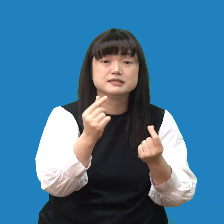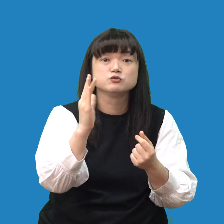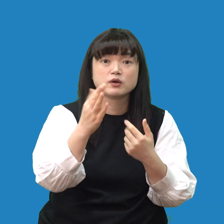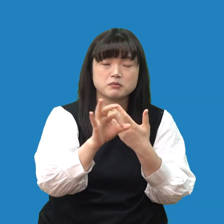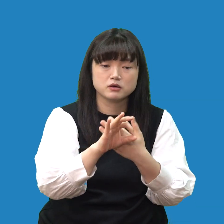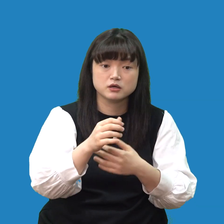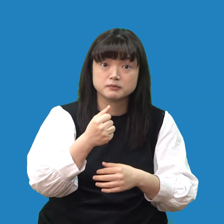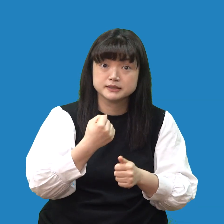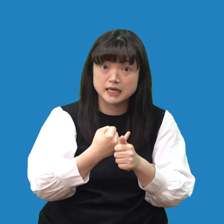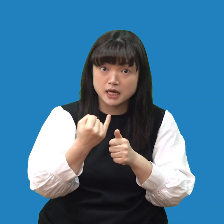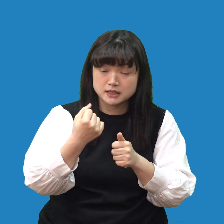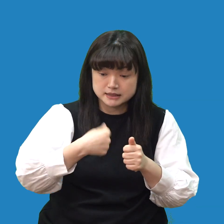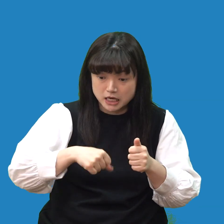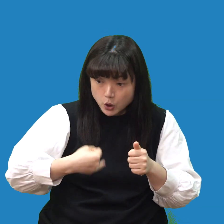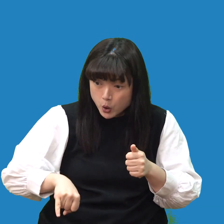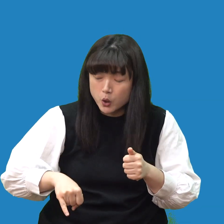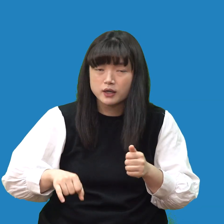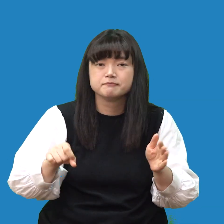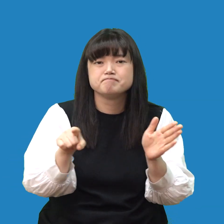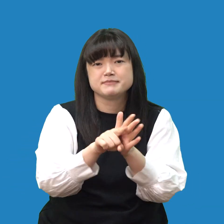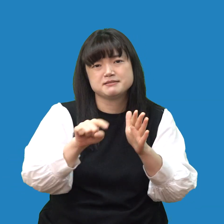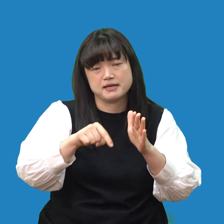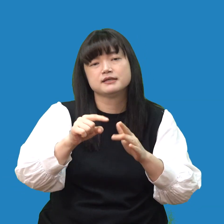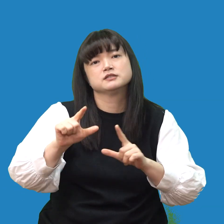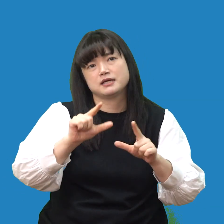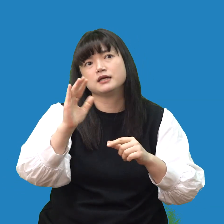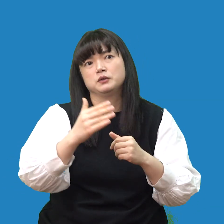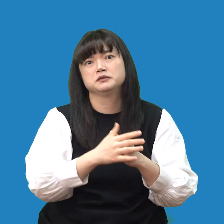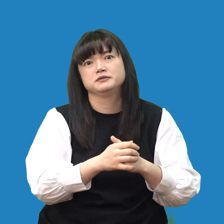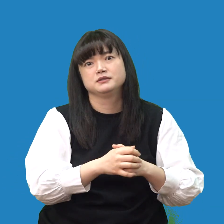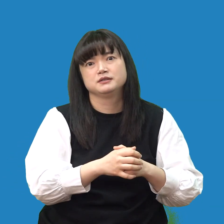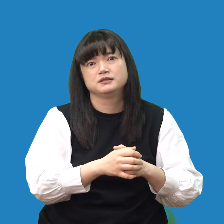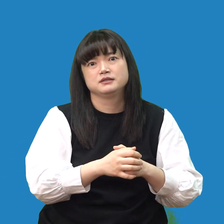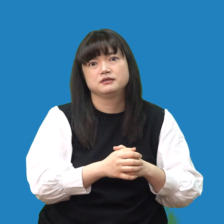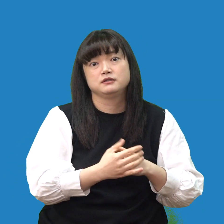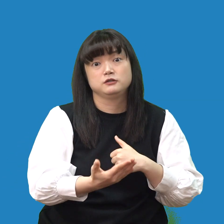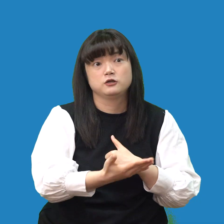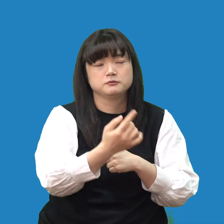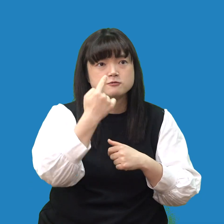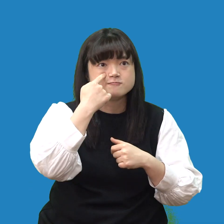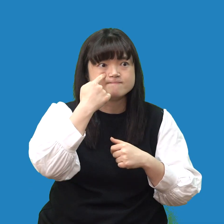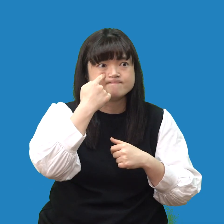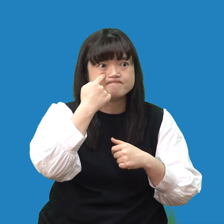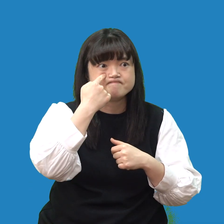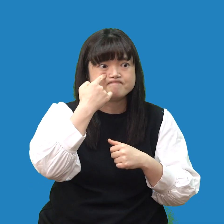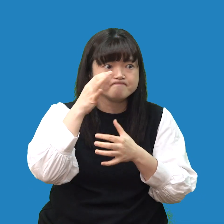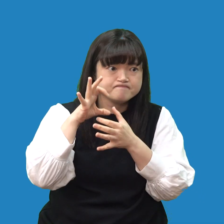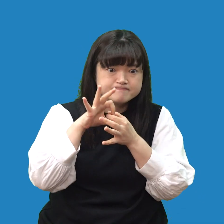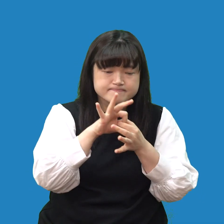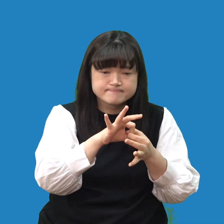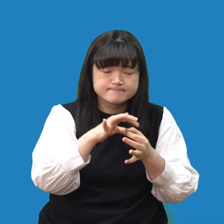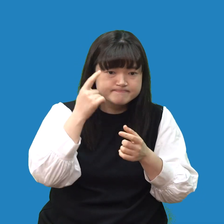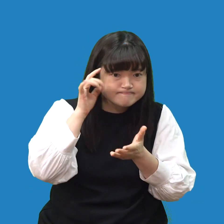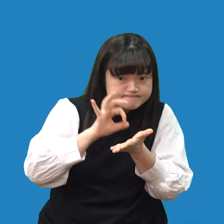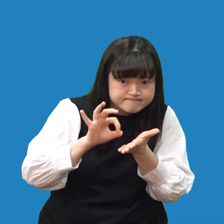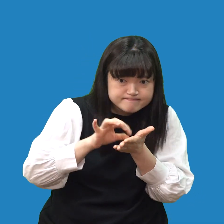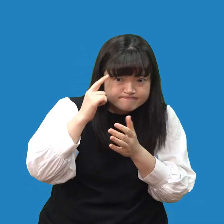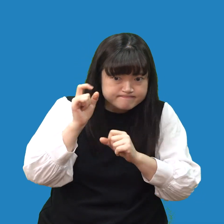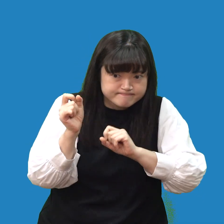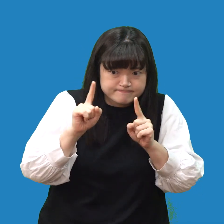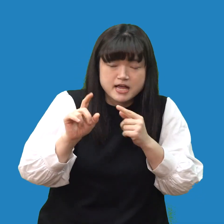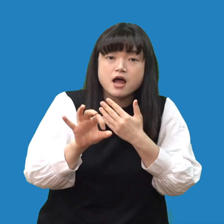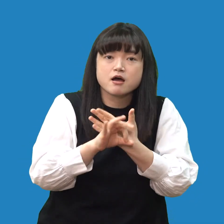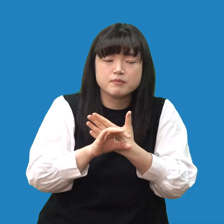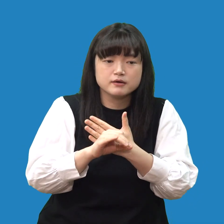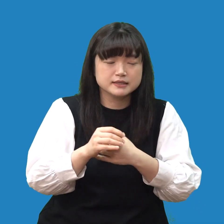여러분의 자녀들이 신앙 안에 머물 것입니다. 여러분이 두 눈 부릅뜨고 있으면 자녀들이 딴 길로